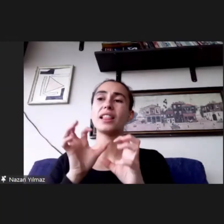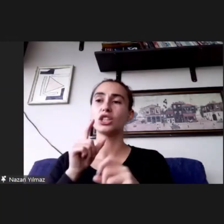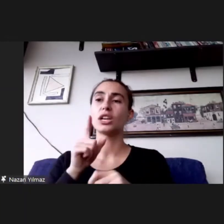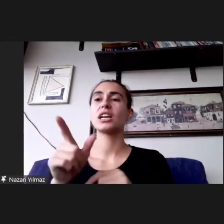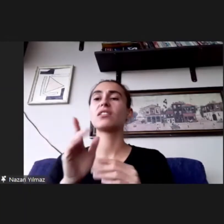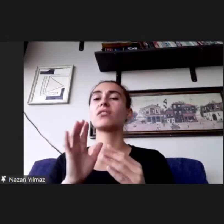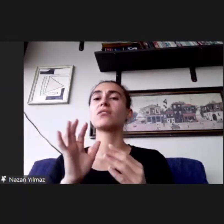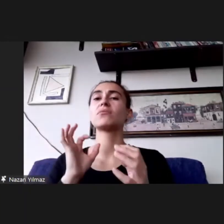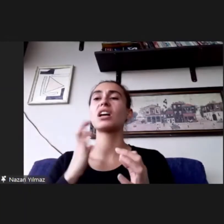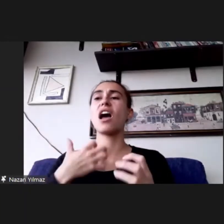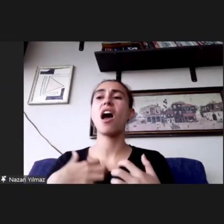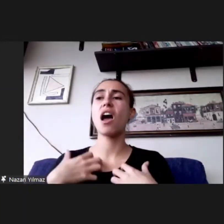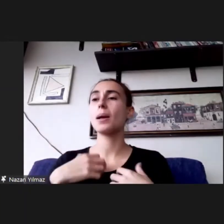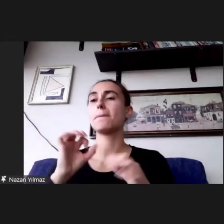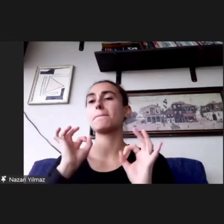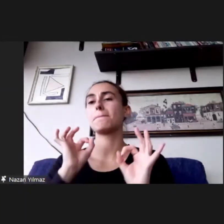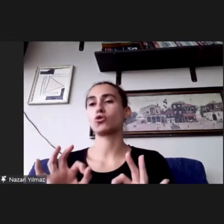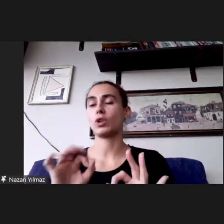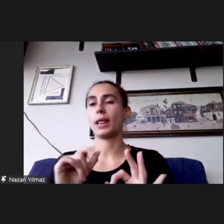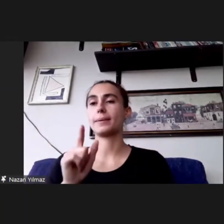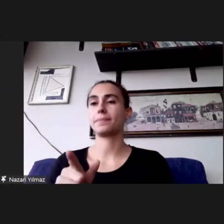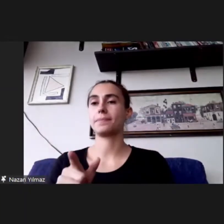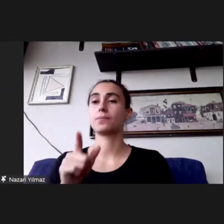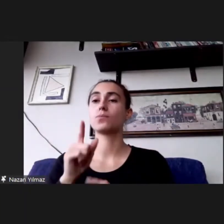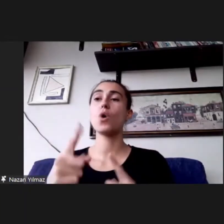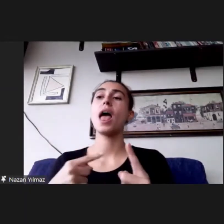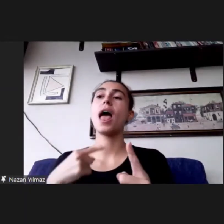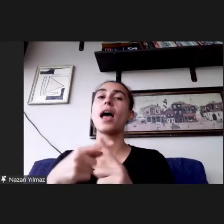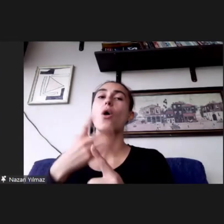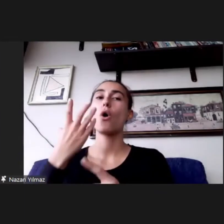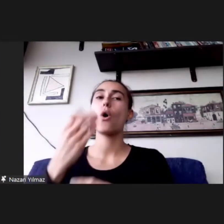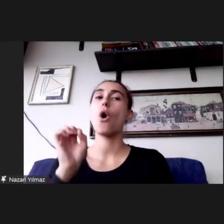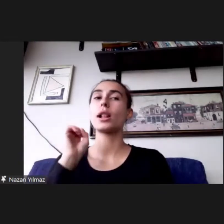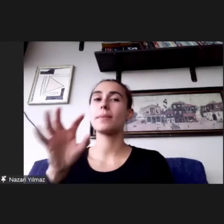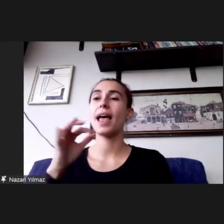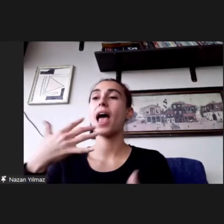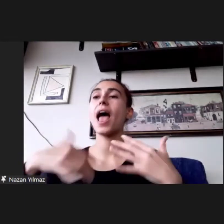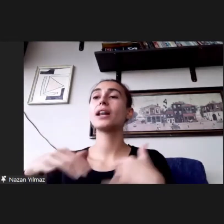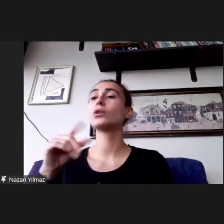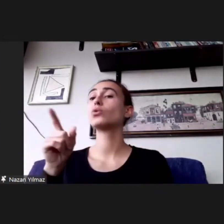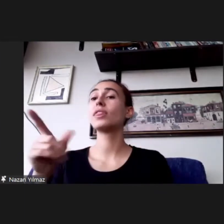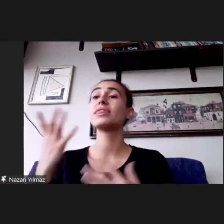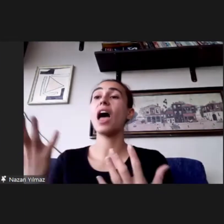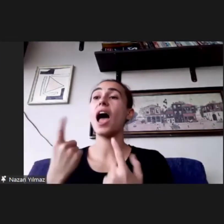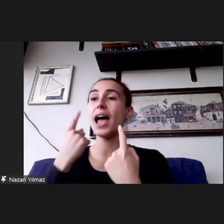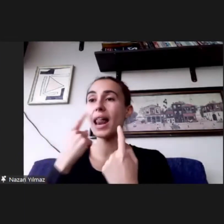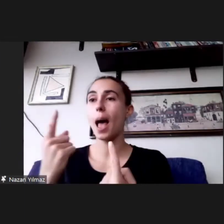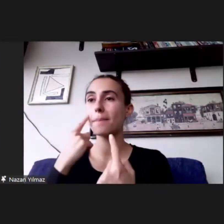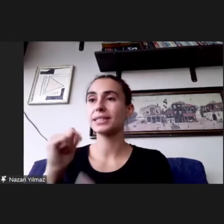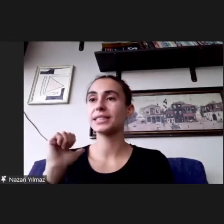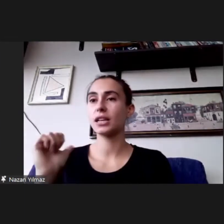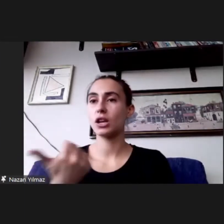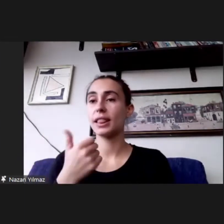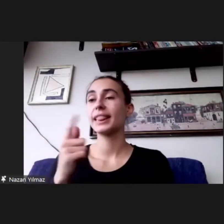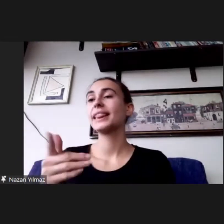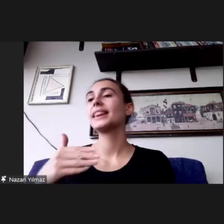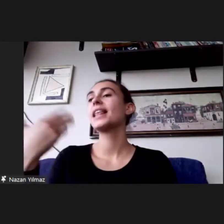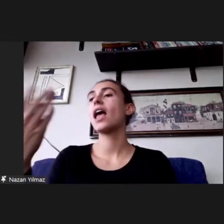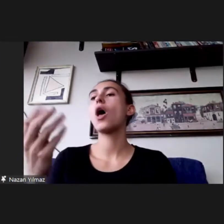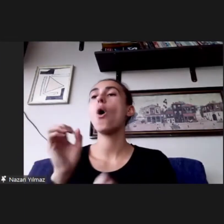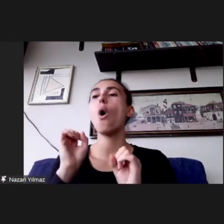çıktı. Ve buna ek olarak öğretmenin engelli öğrenciyle daha fazla ilgilenmesi gerekeceği ve diğer öğrencilerle